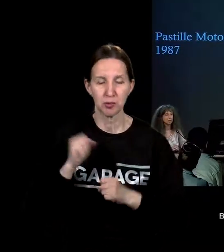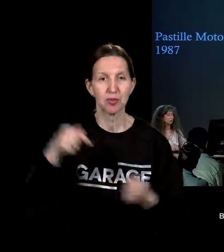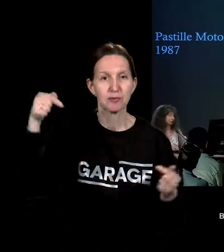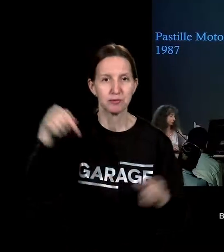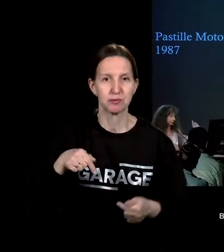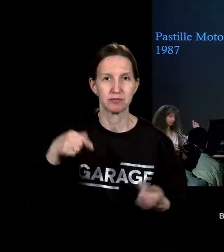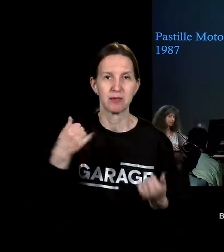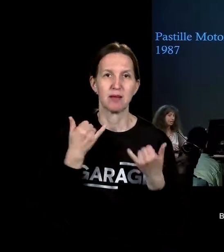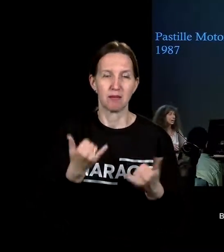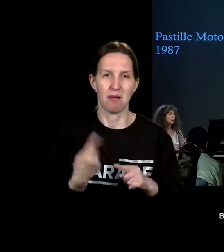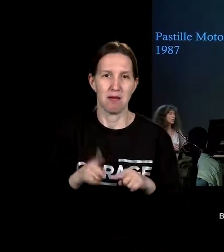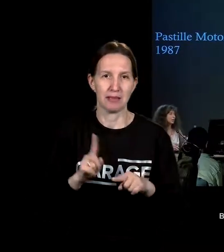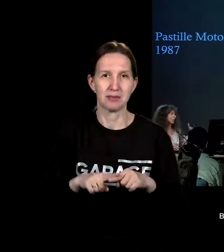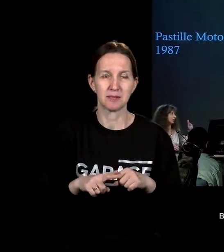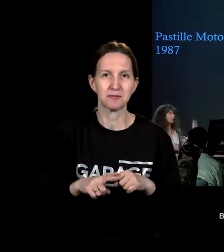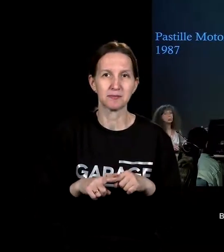этих самых